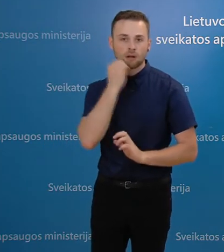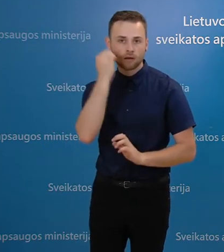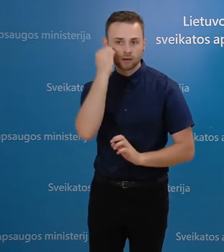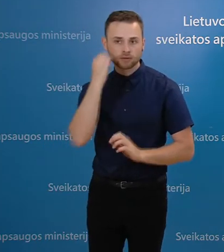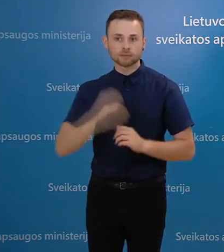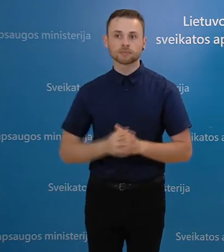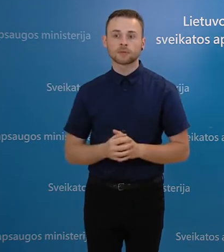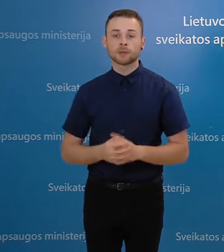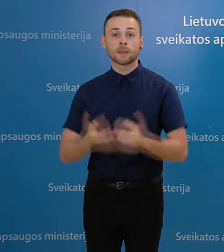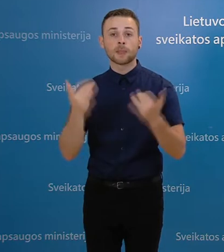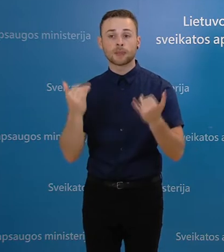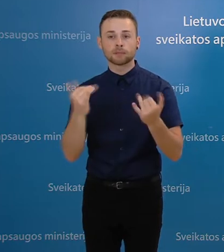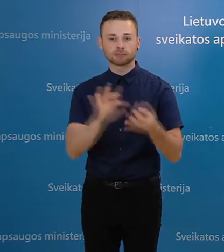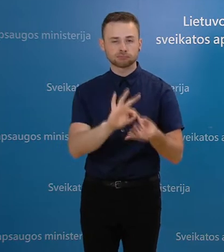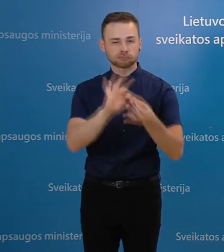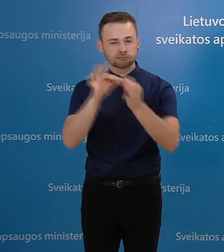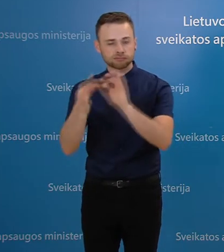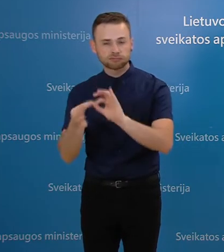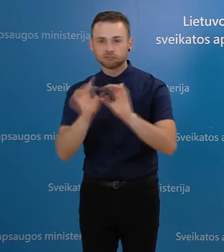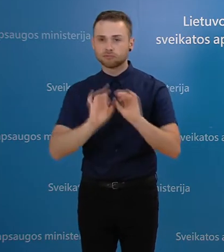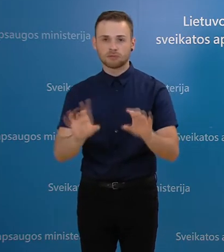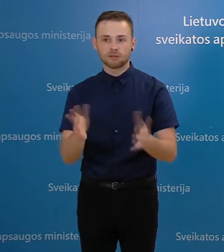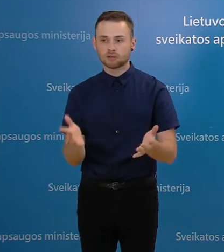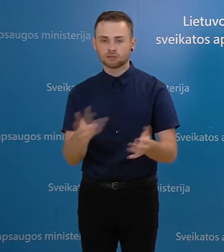labai išsiplėsti. Aš esu jau minėjęs ir anksčiau,